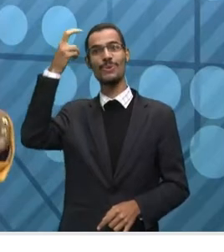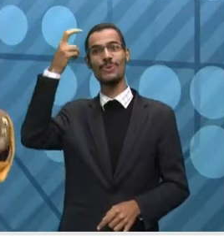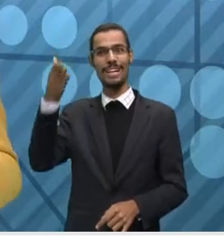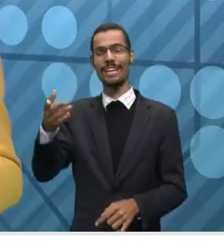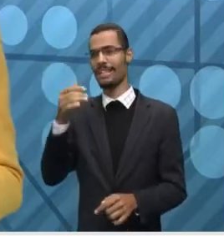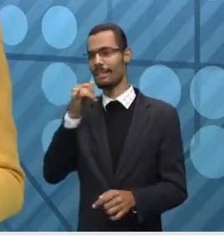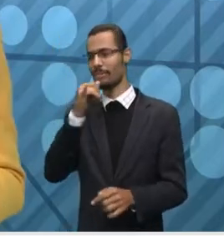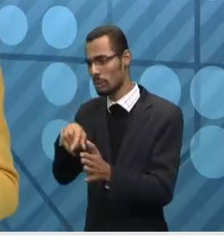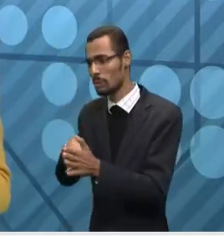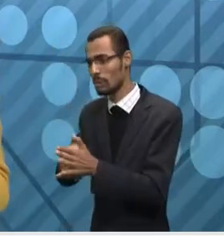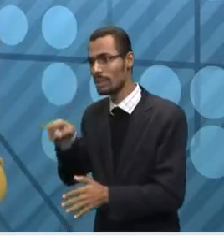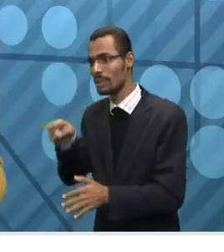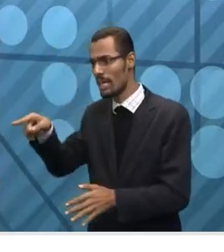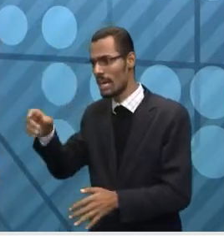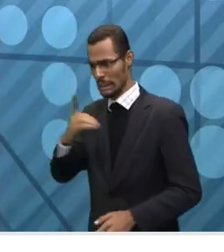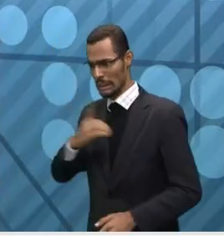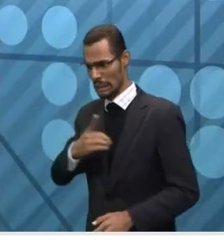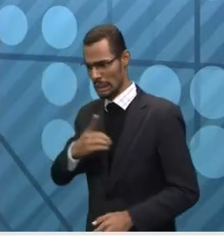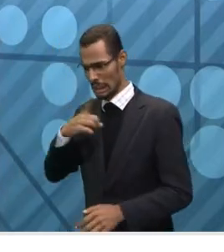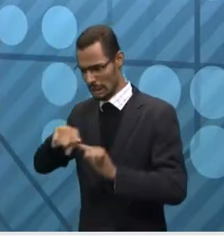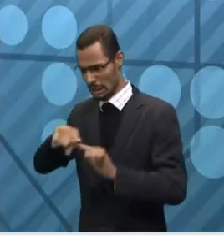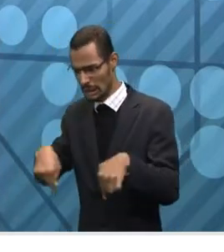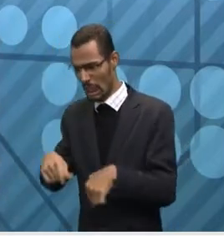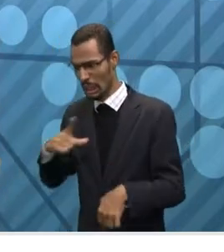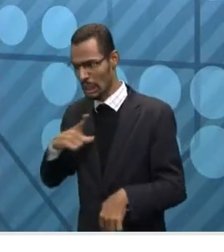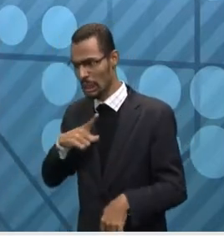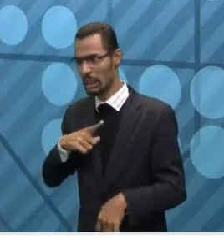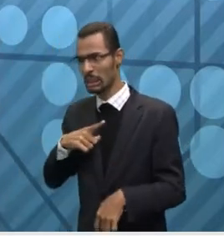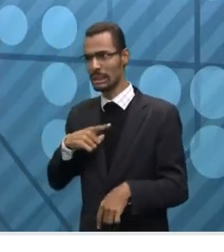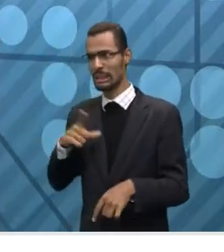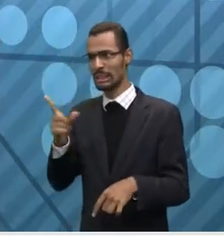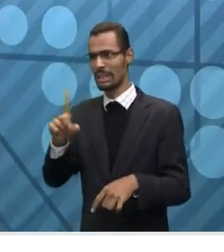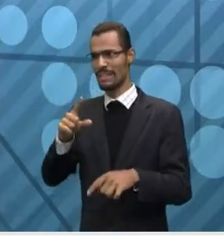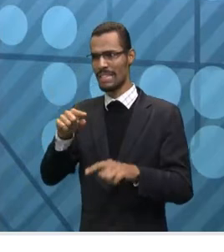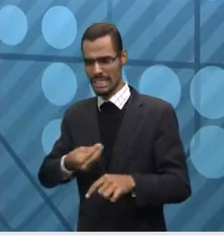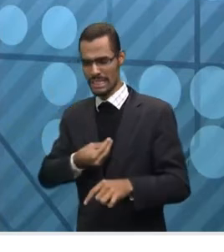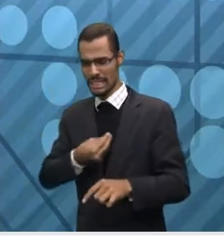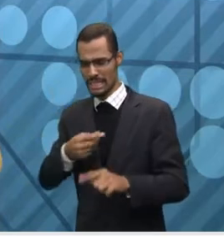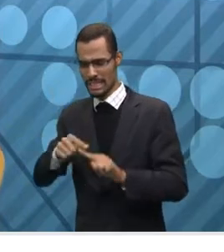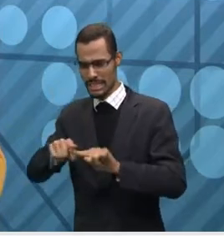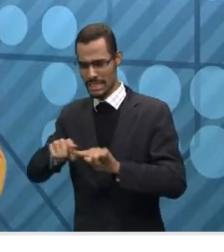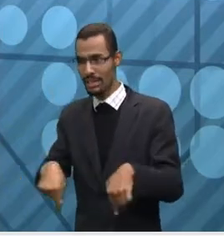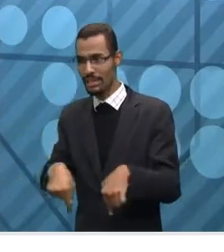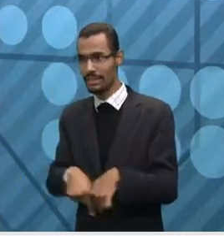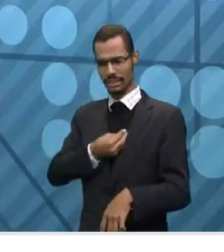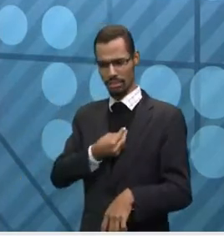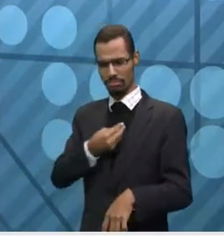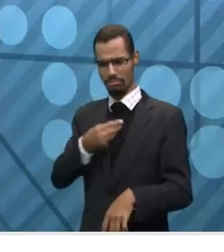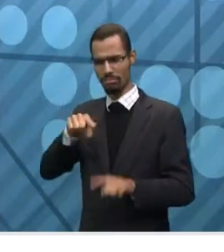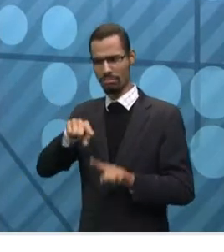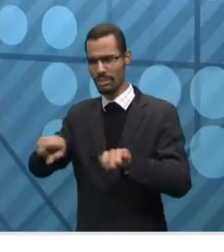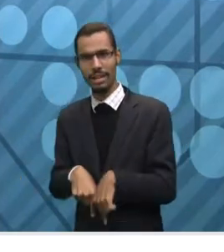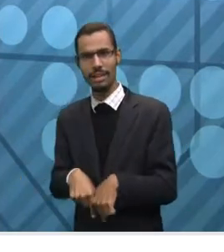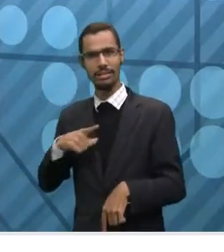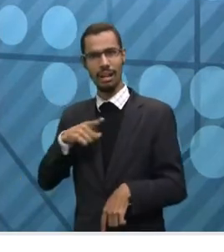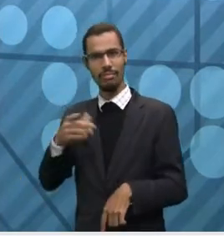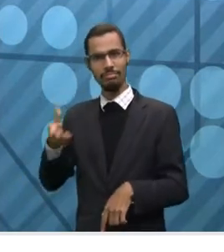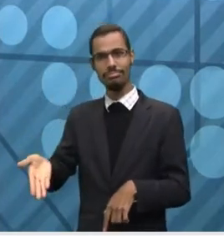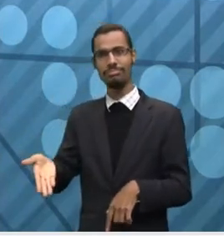eles perguntam assim, a Sandra está na sala? Eles não assim, Sandra está na sala. Fala, Sandra, viva,